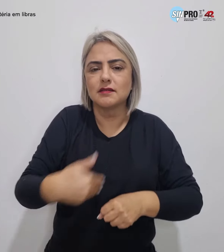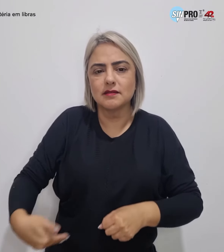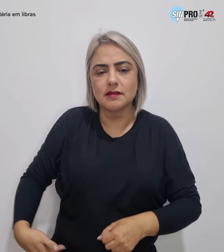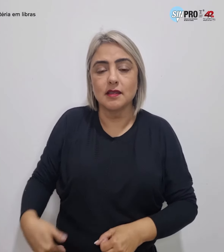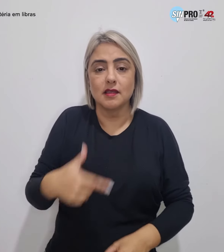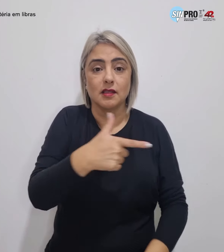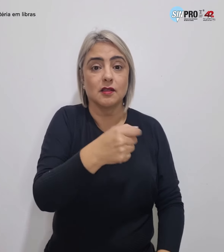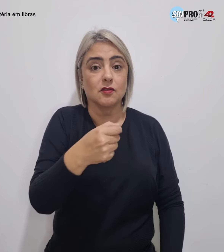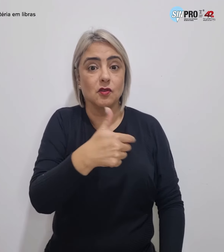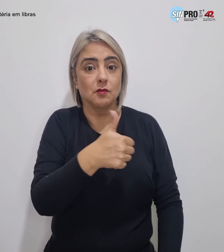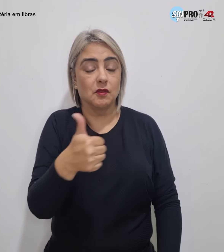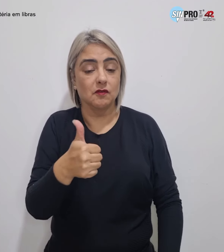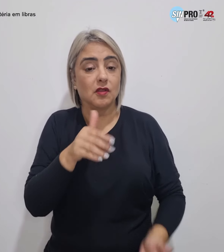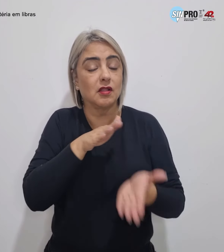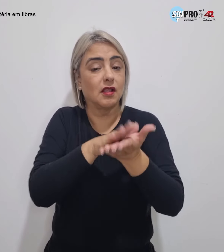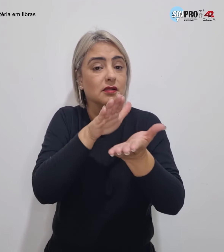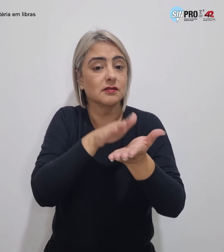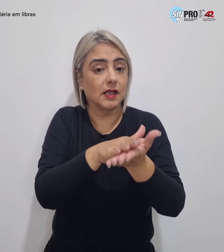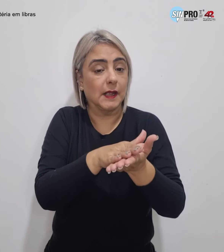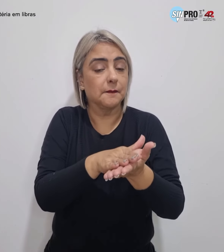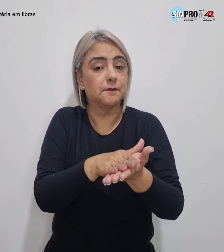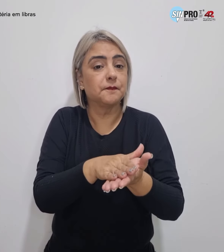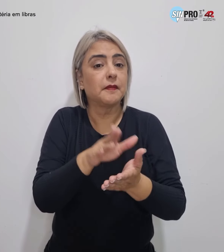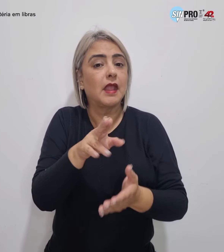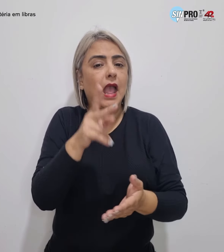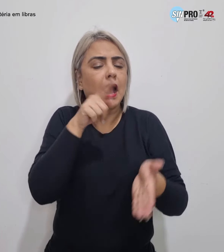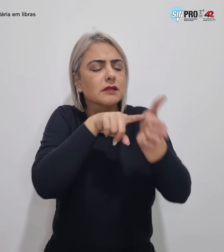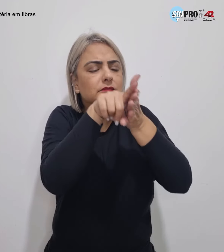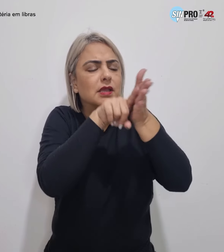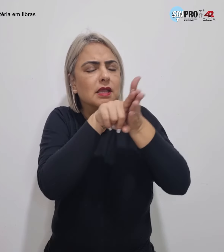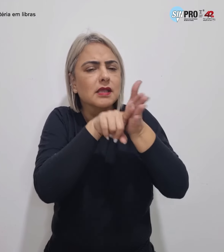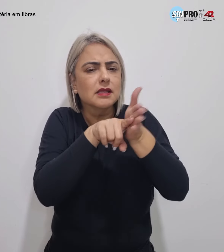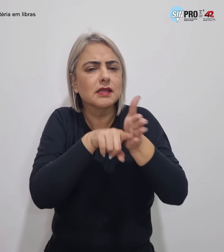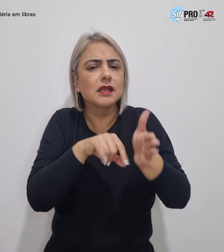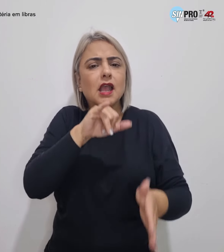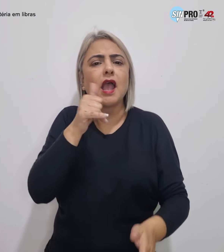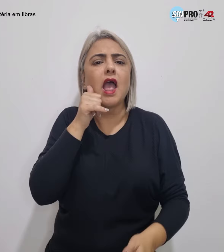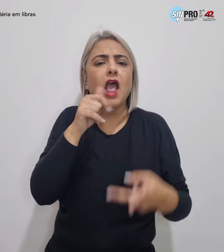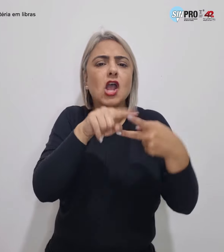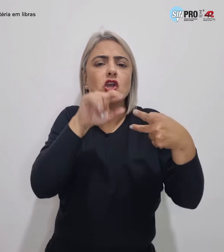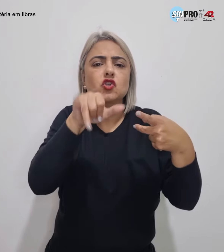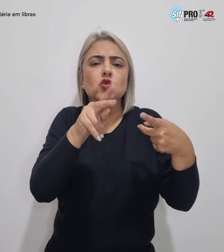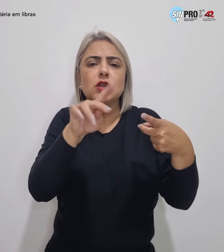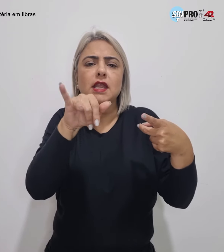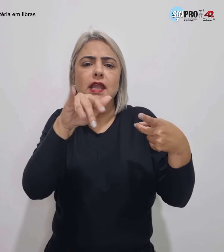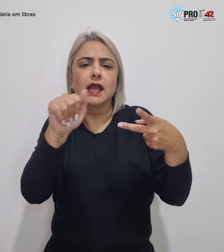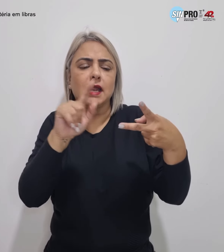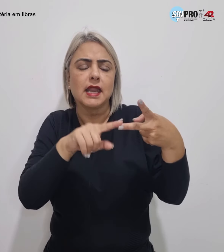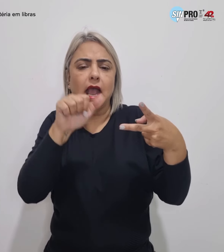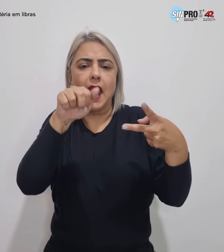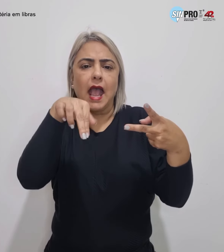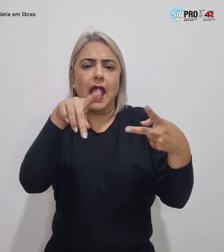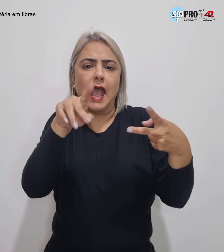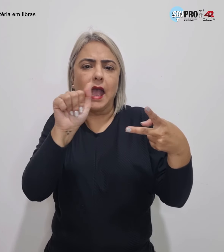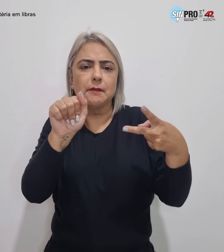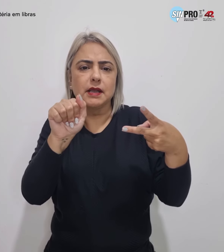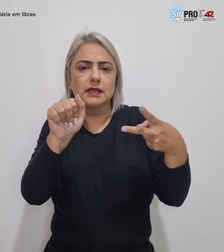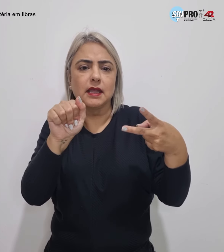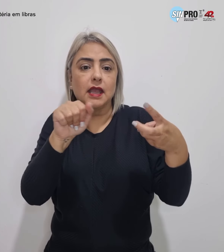2021 foi lançado as pesquisadoras Juliana Martins Amanda la Greca e